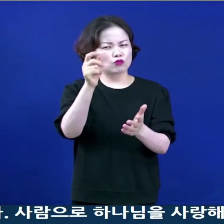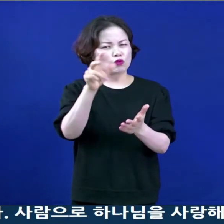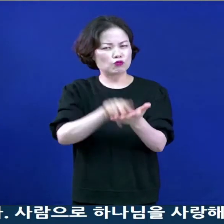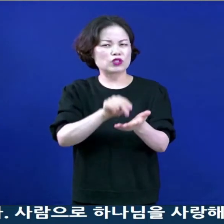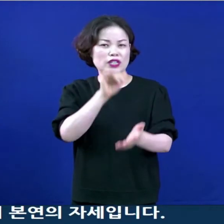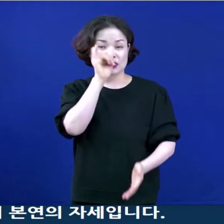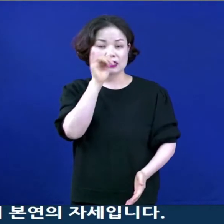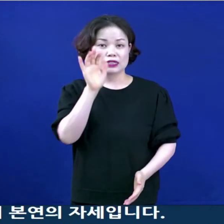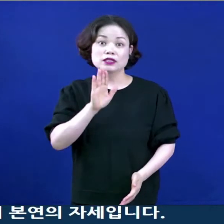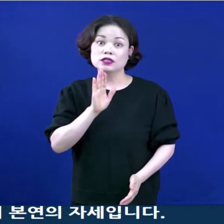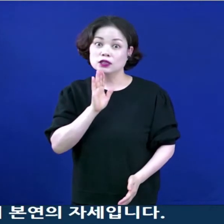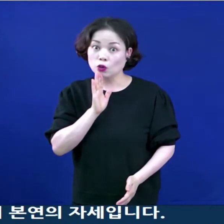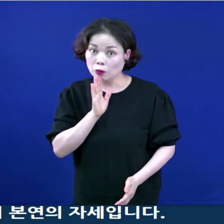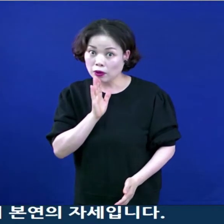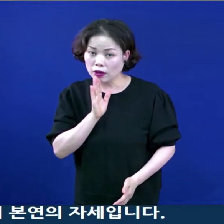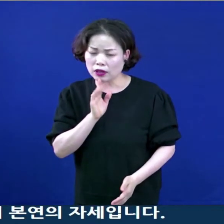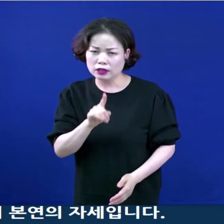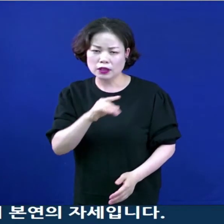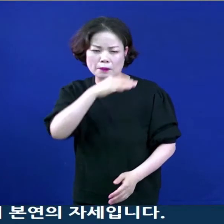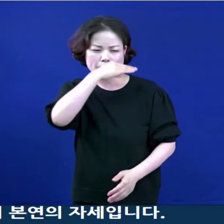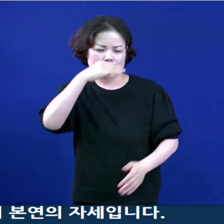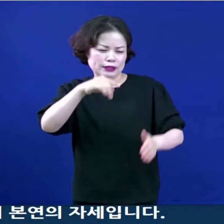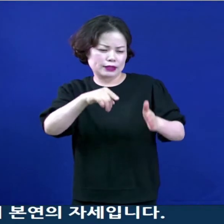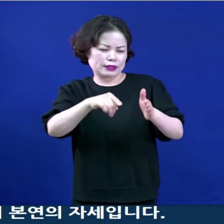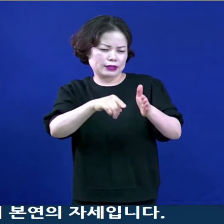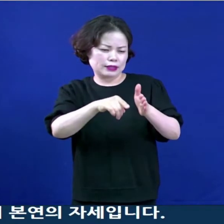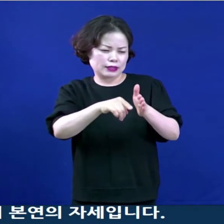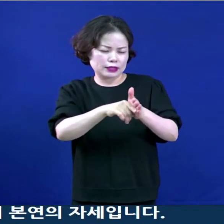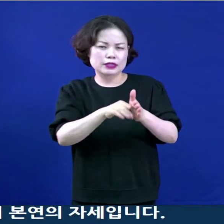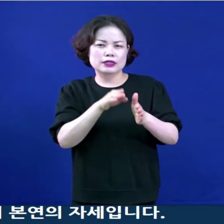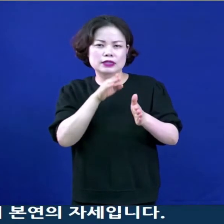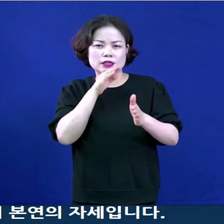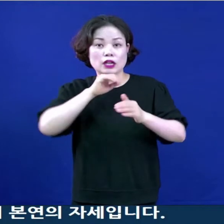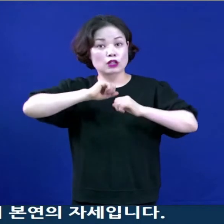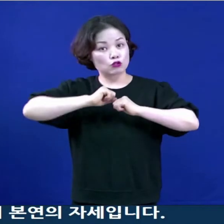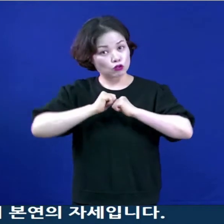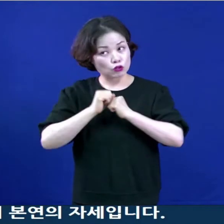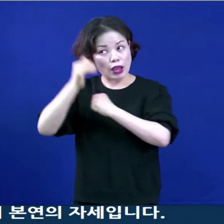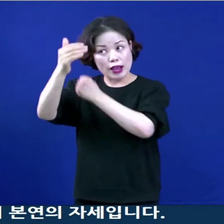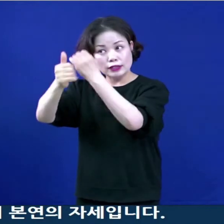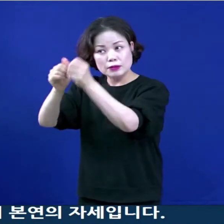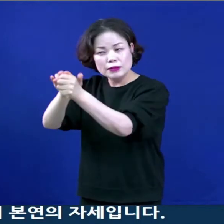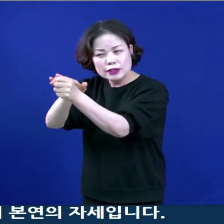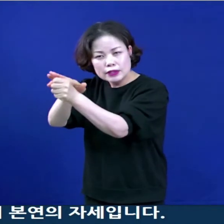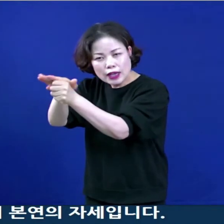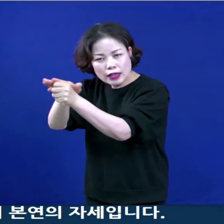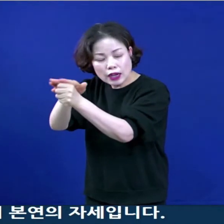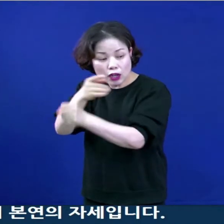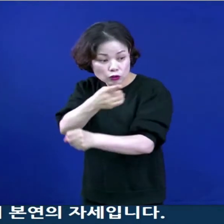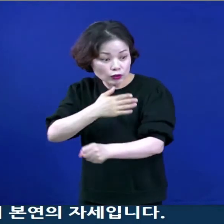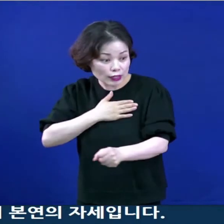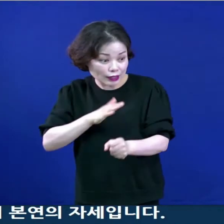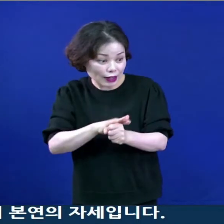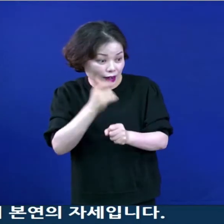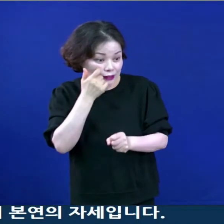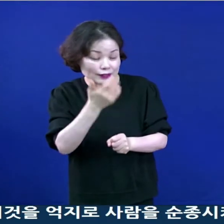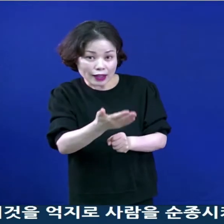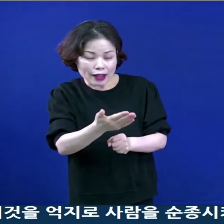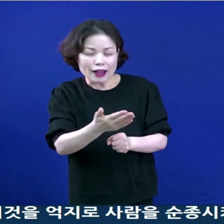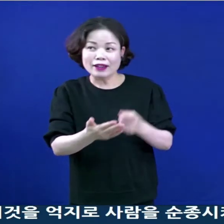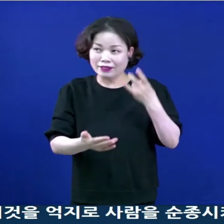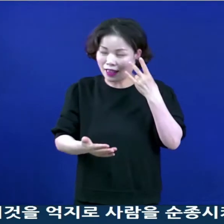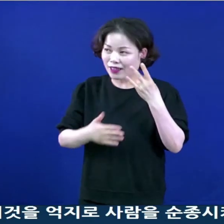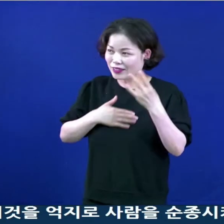있지만, 정말 그것은 바른 신앙의 모습이죠. 진정한 순종, 하나님의 사랑에, 네가 나를 사랑하느냐? 네,